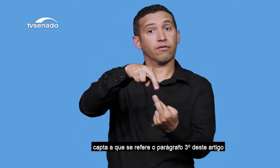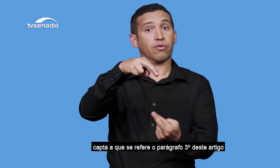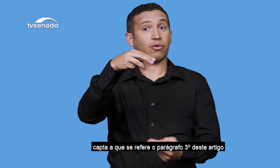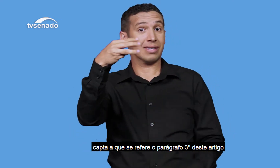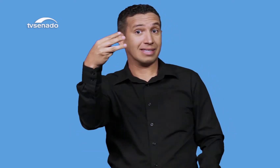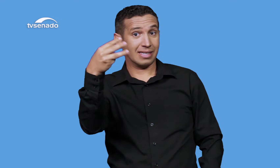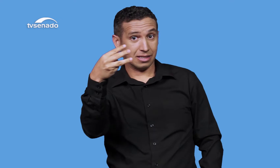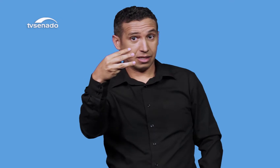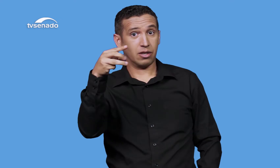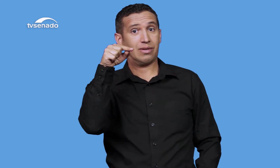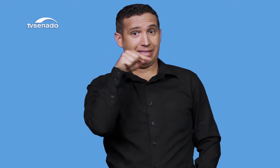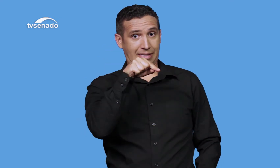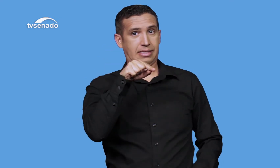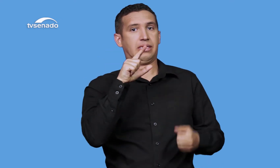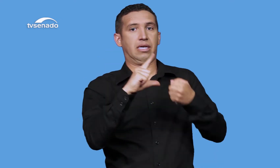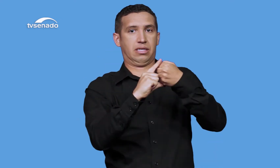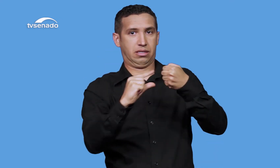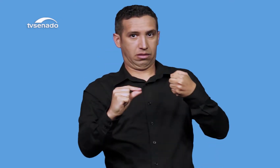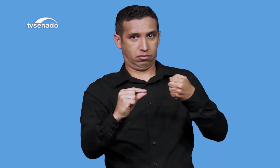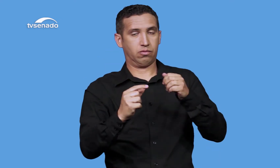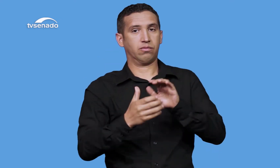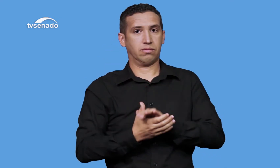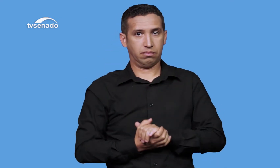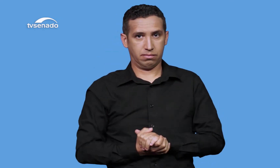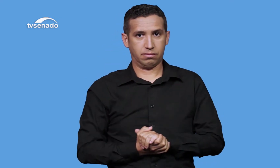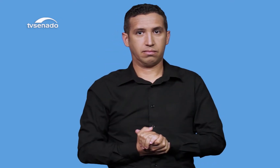3º deste artigo